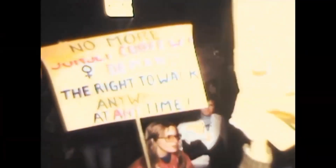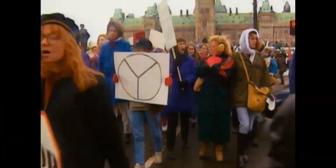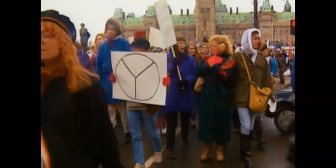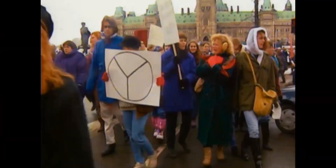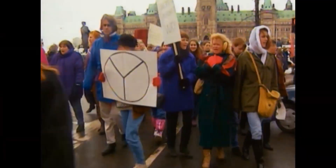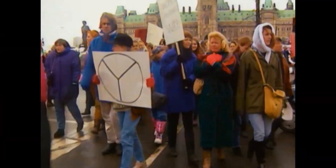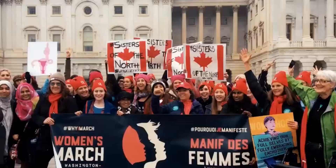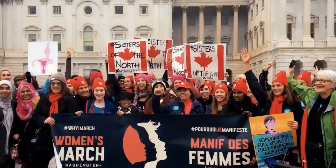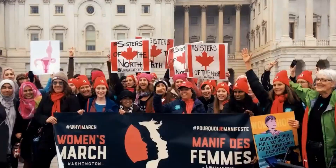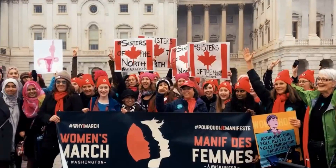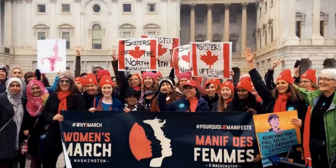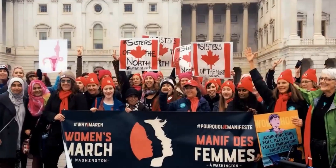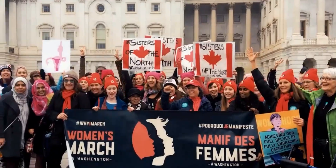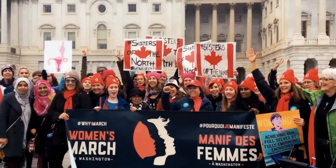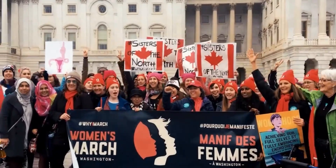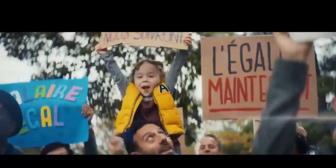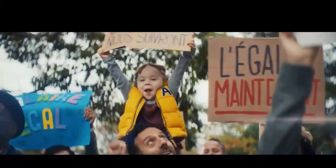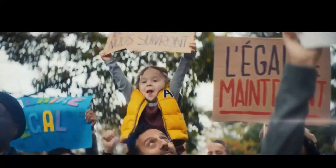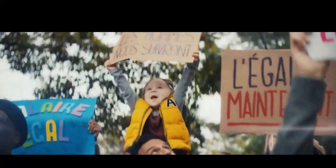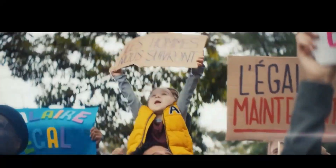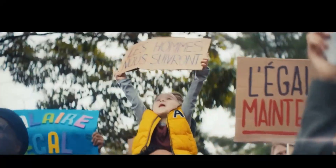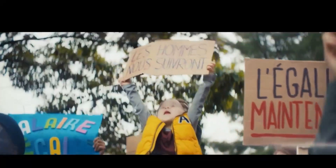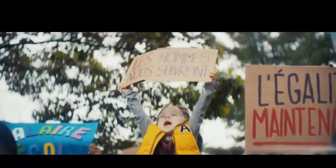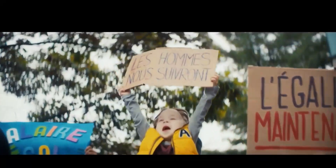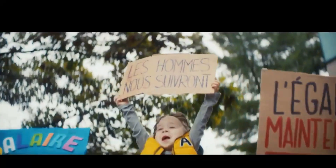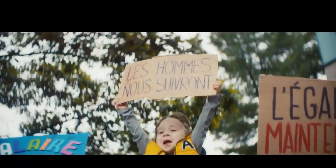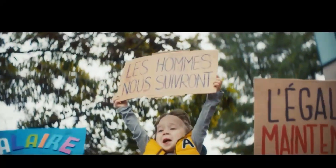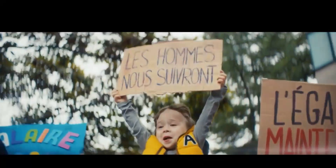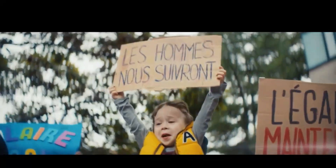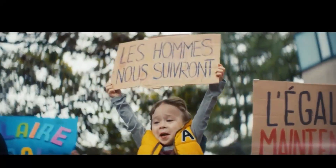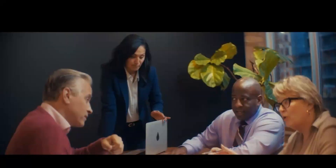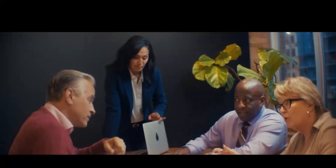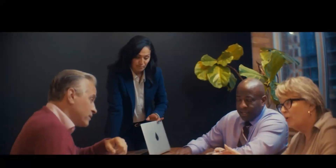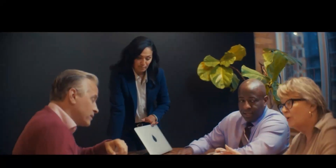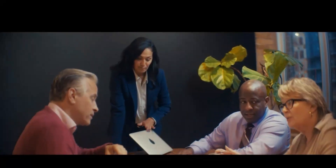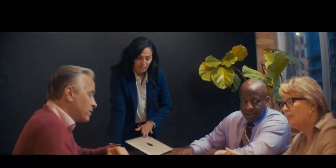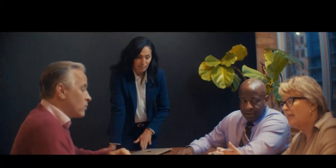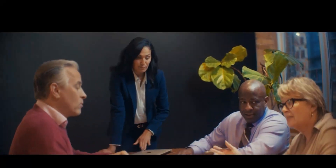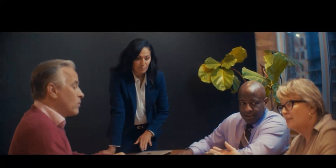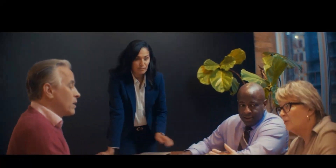On a fait bouger les choses à coups de persévérance.